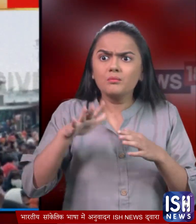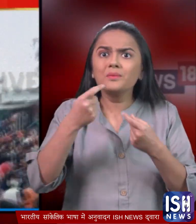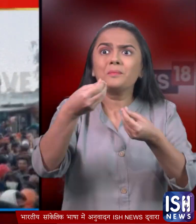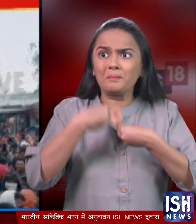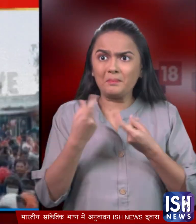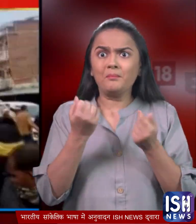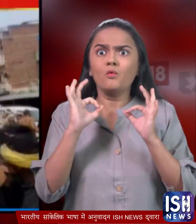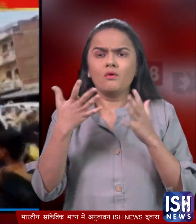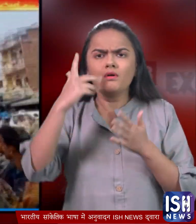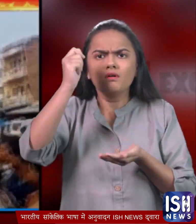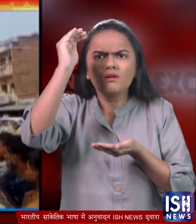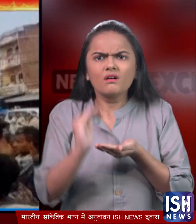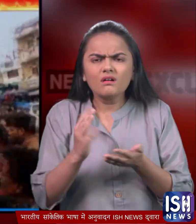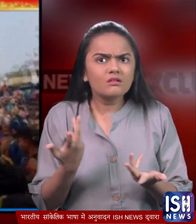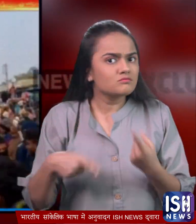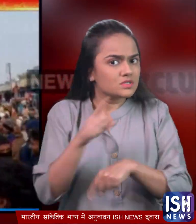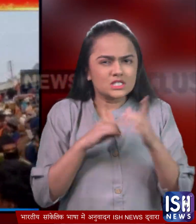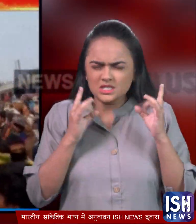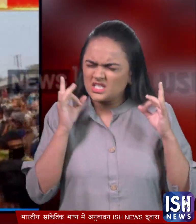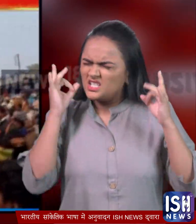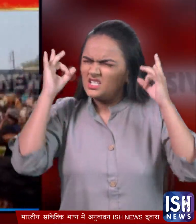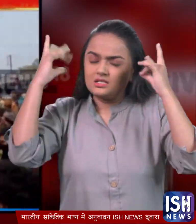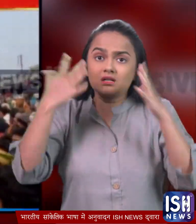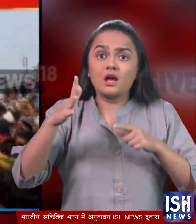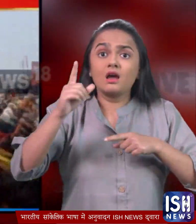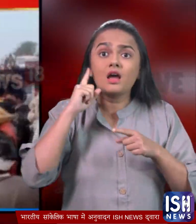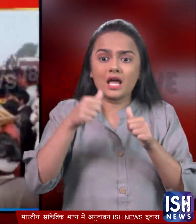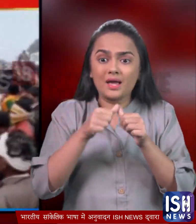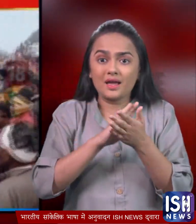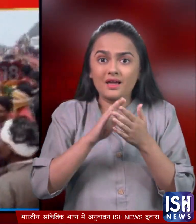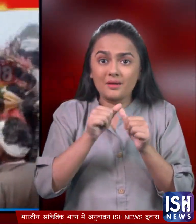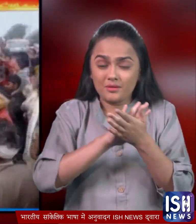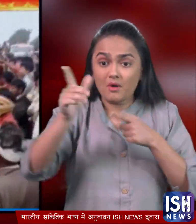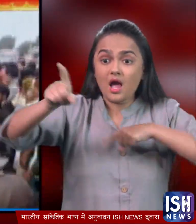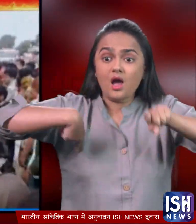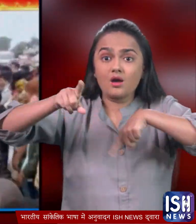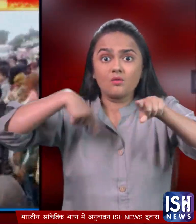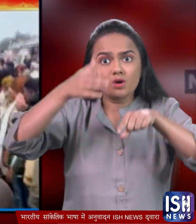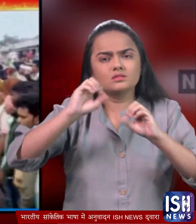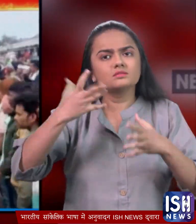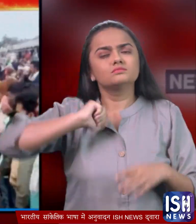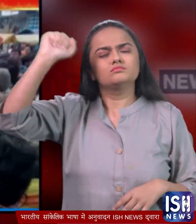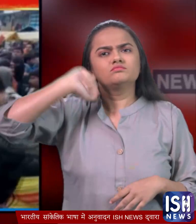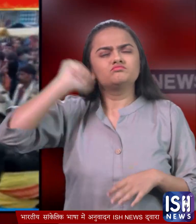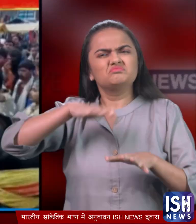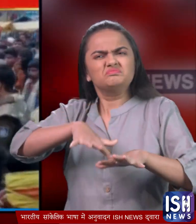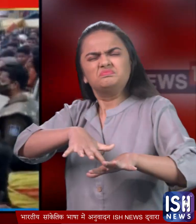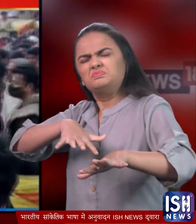उनका गुस्सा भड़क गया। गुस्साए किसान बैतूल अहमदाबाद हाईवे पर उतर आए और उसे जैम कर उन्होंने नारेबाजी शुरू कर दी।